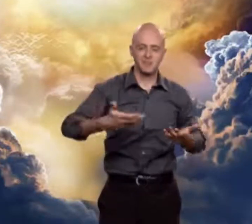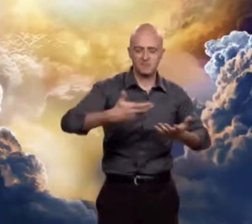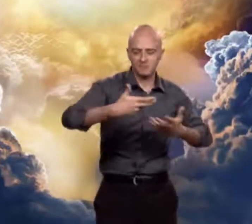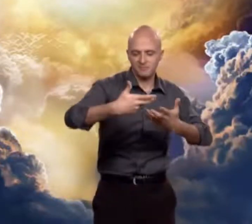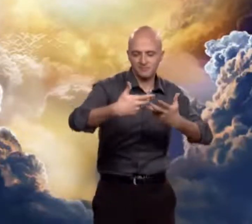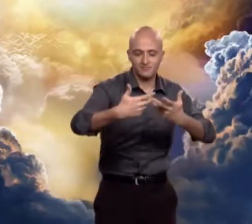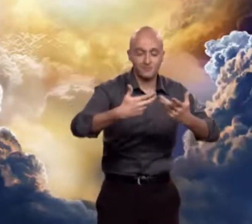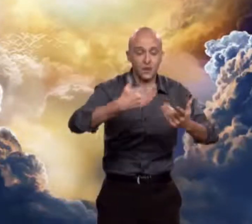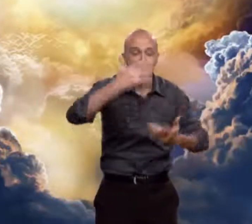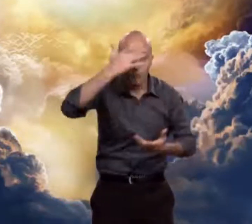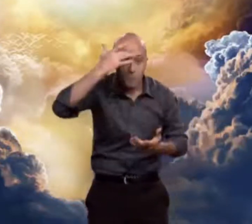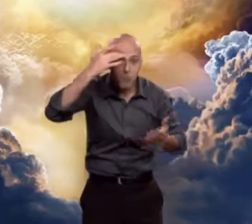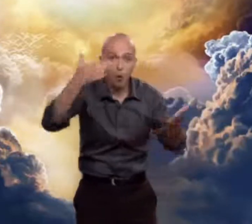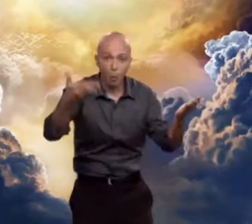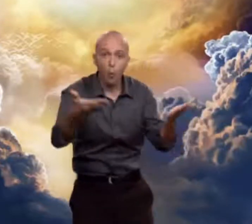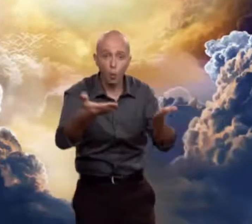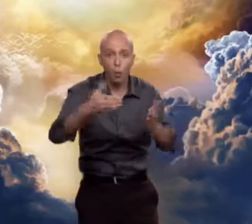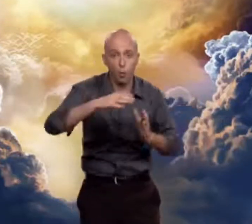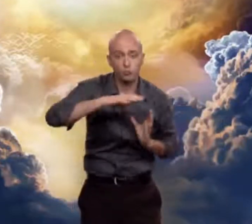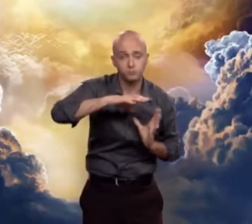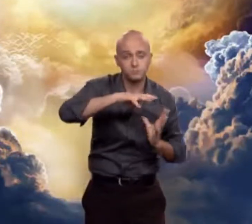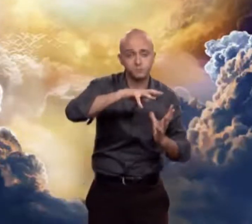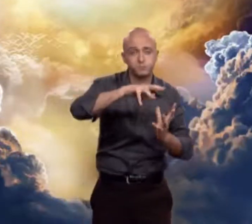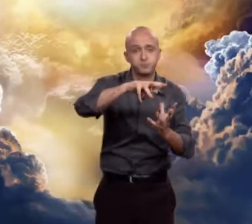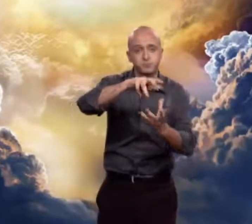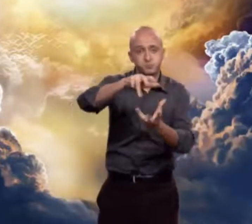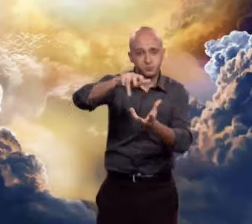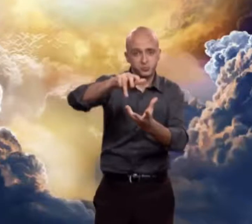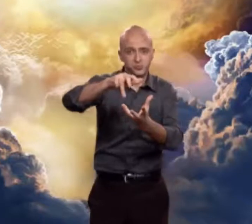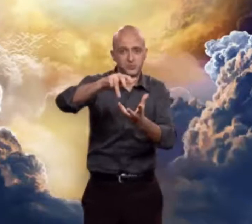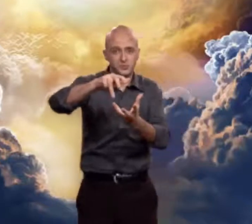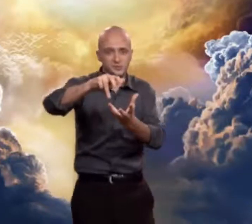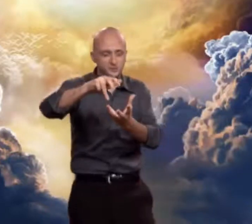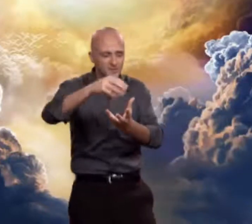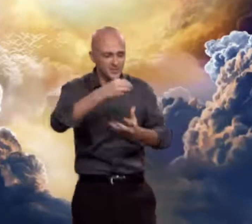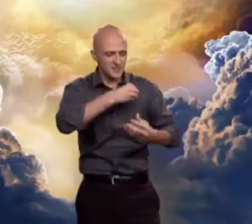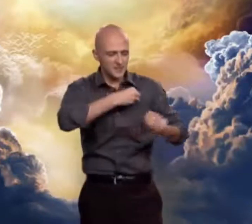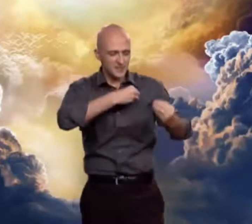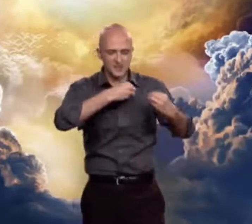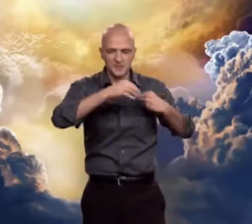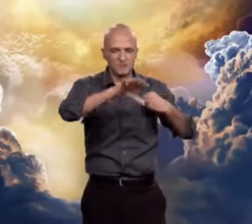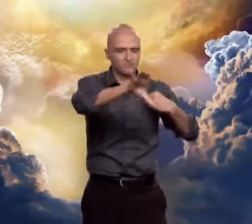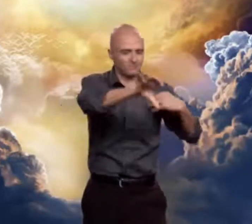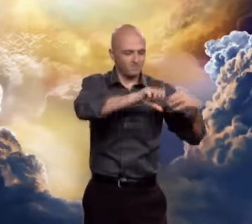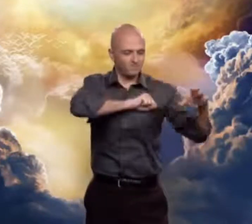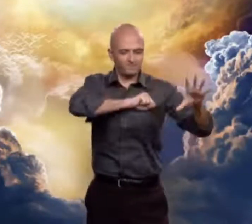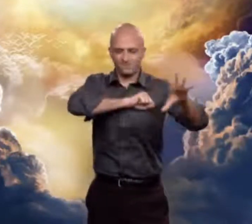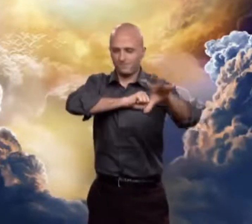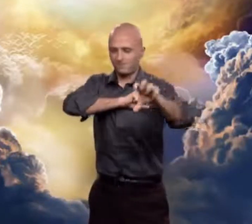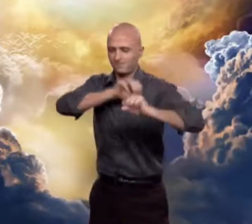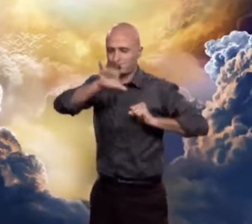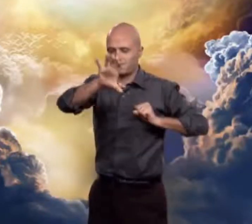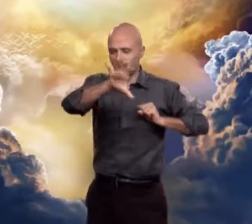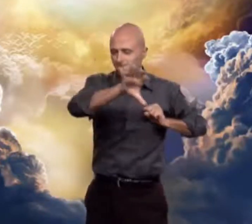uma prova de amor, entregando seu Filho para morrer pela raça pecadora. Em Cristo, o caráter de Deus é